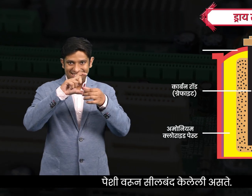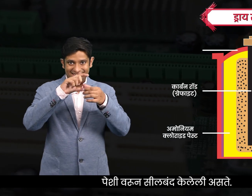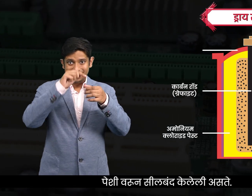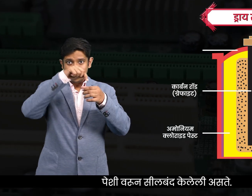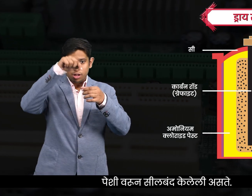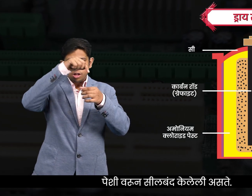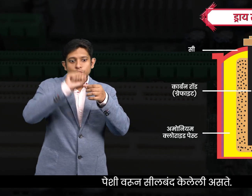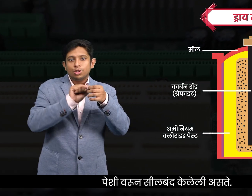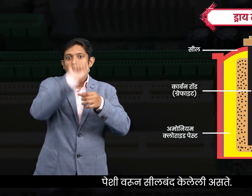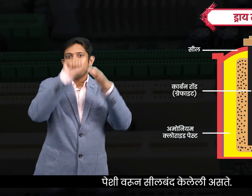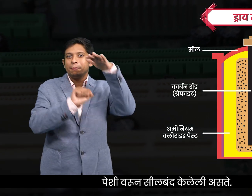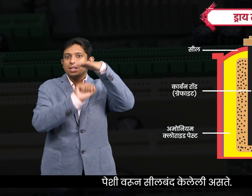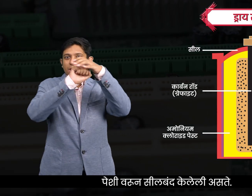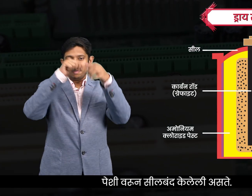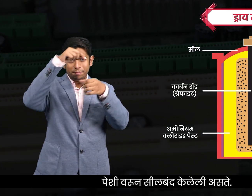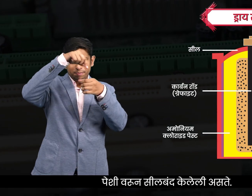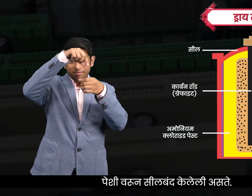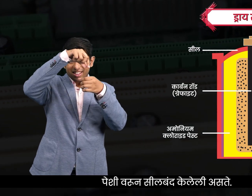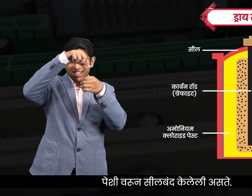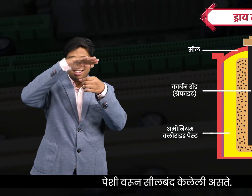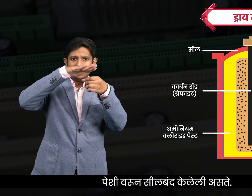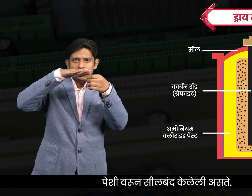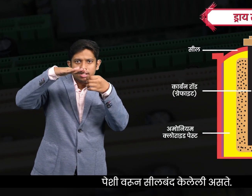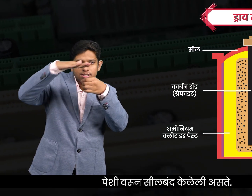सेलवरून सील बंद केलेले असतात.